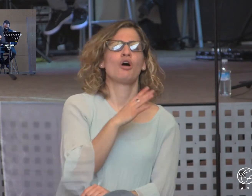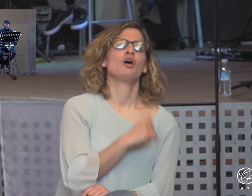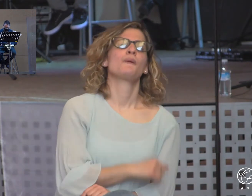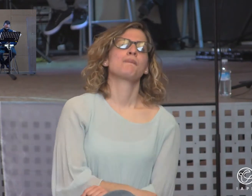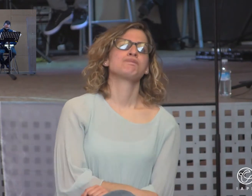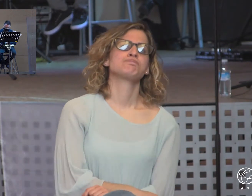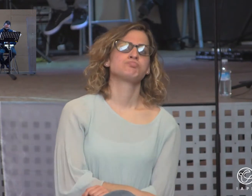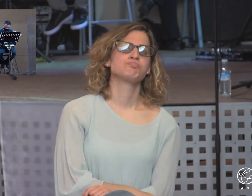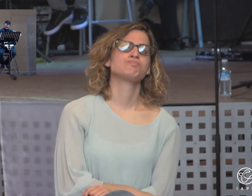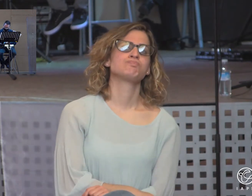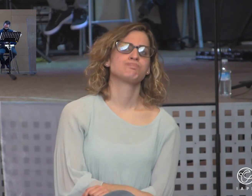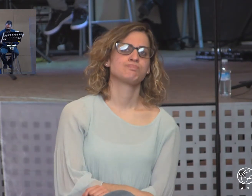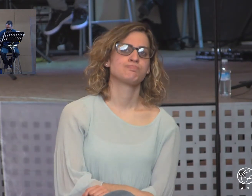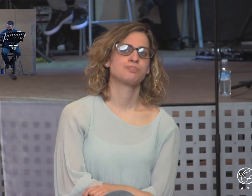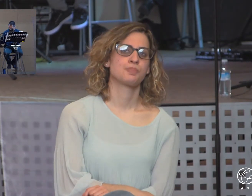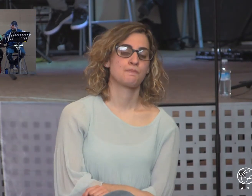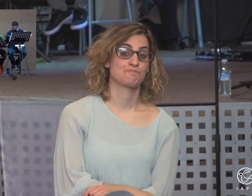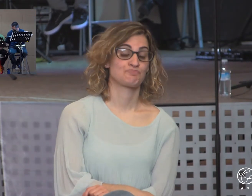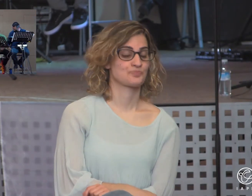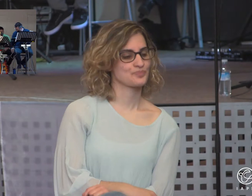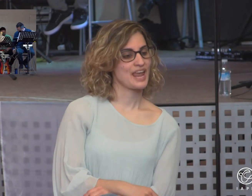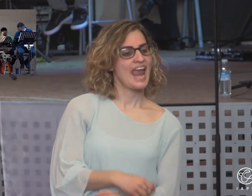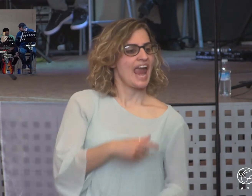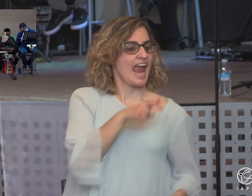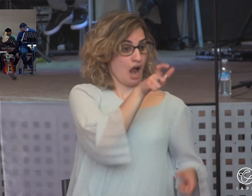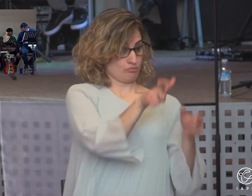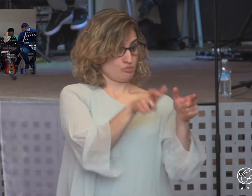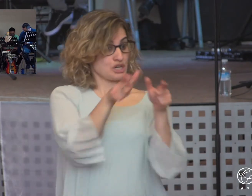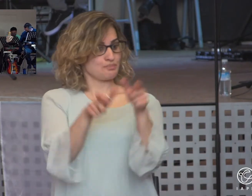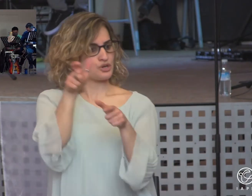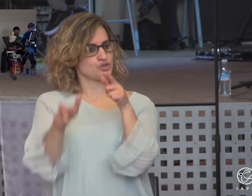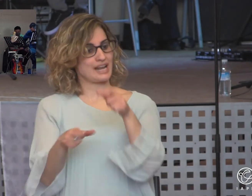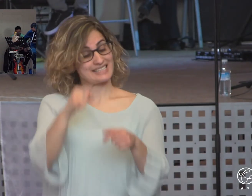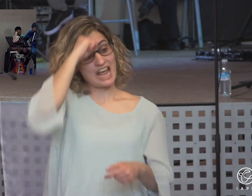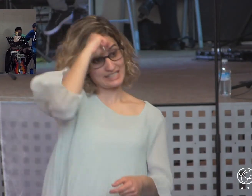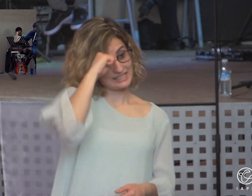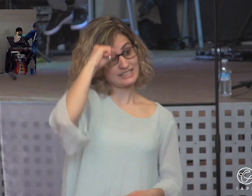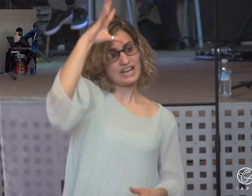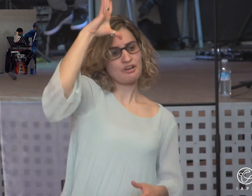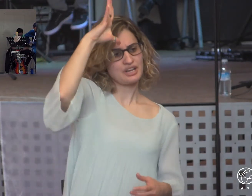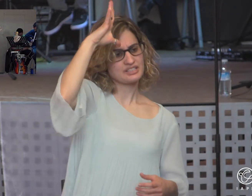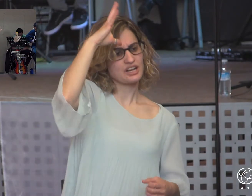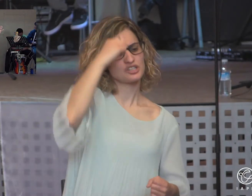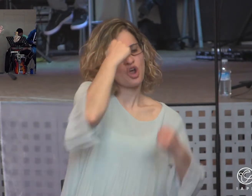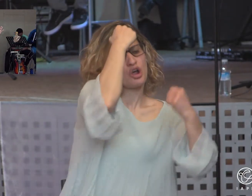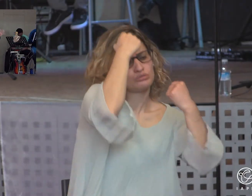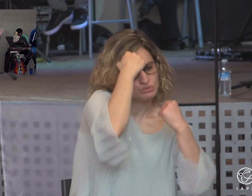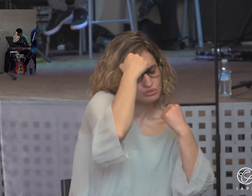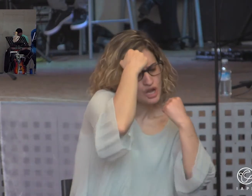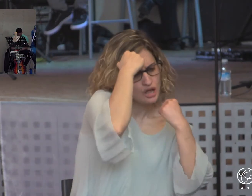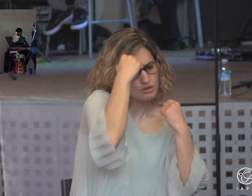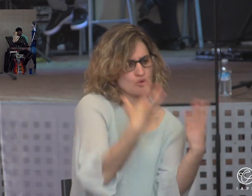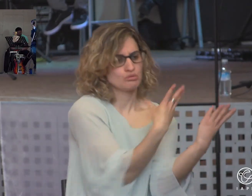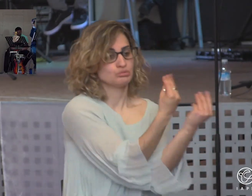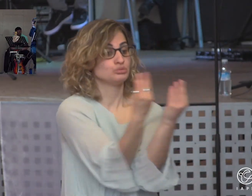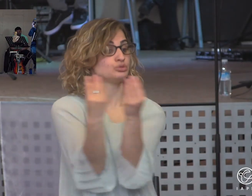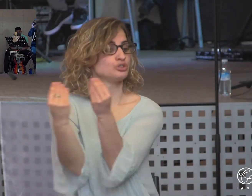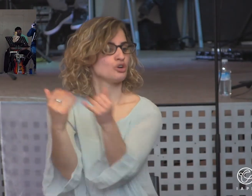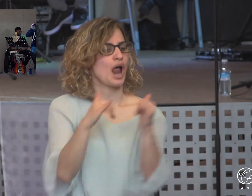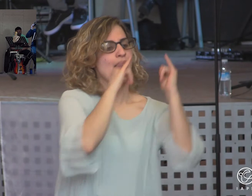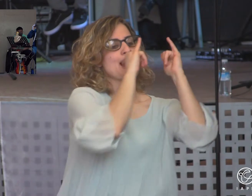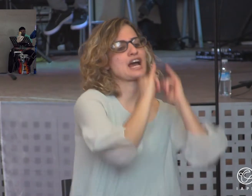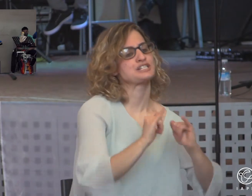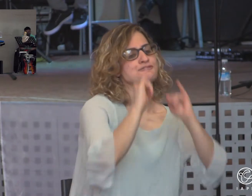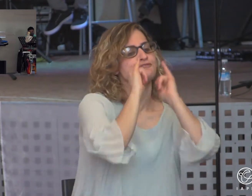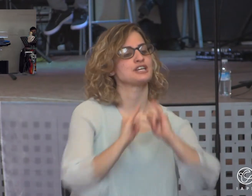por fechas, la división por jornadas. Bueno, esto es un poco lioso, yo no quiero hacer esto en esta mañana. Yo lo que quiero hacer en